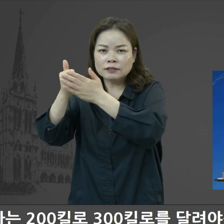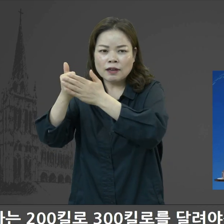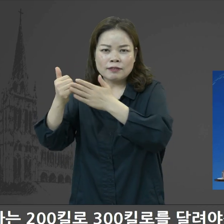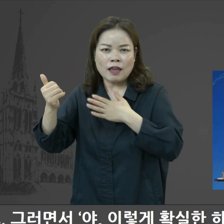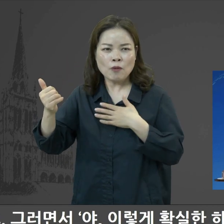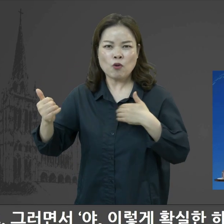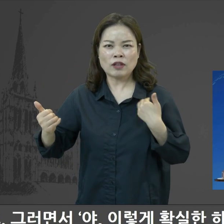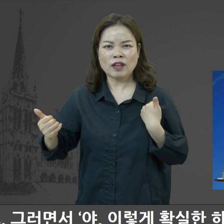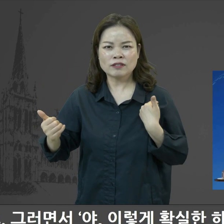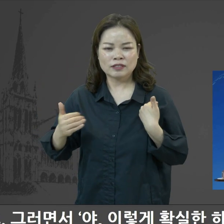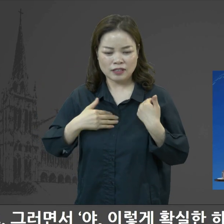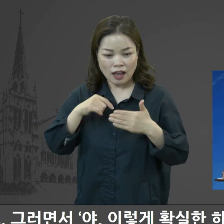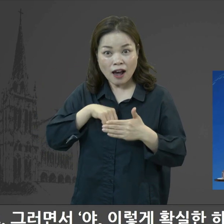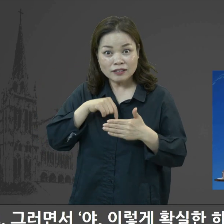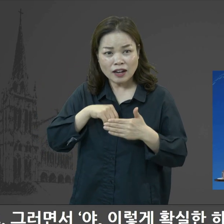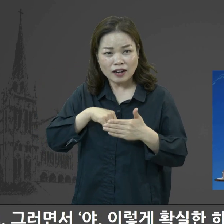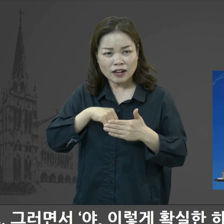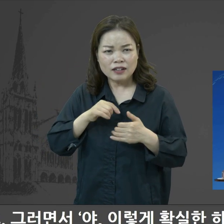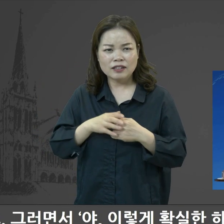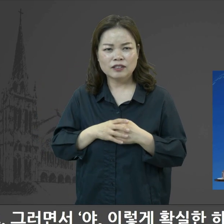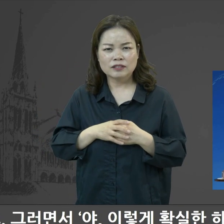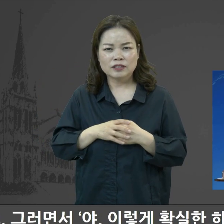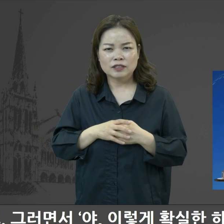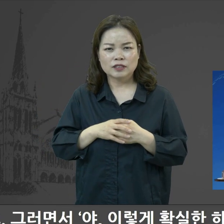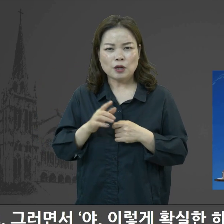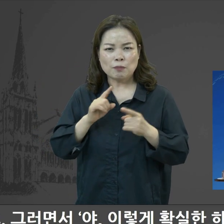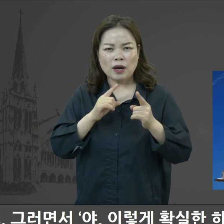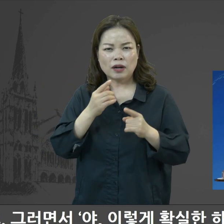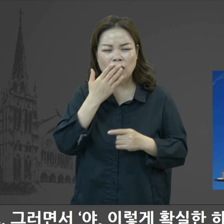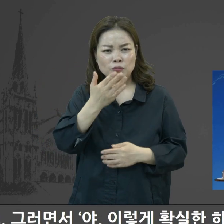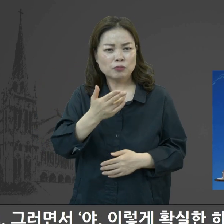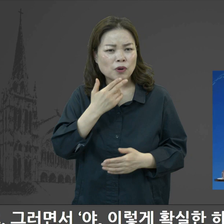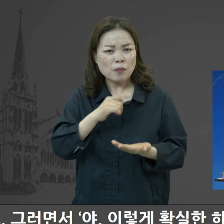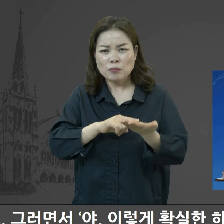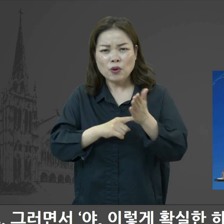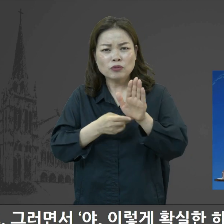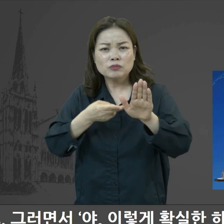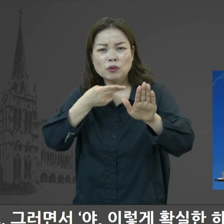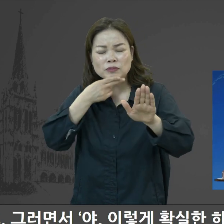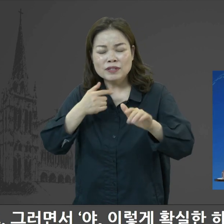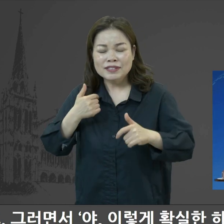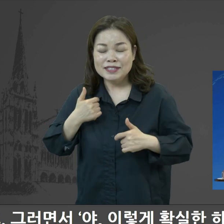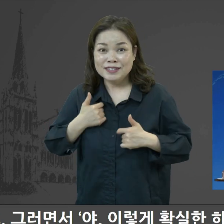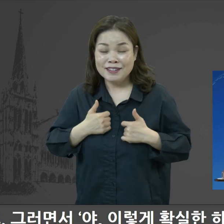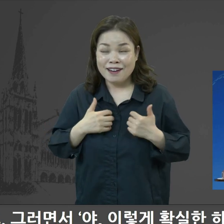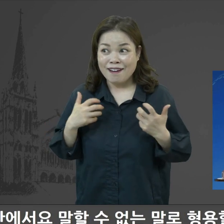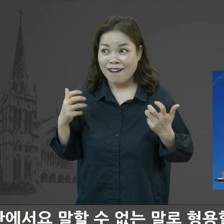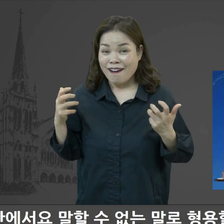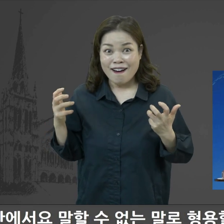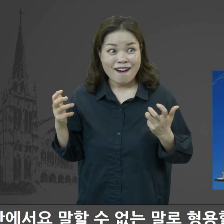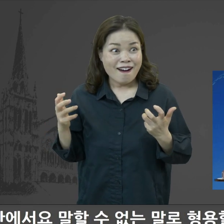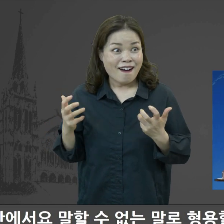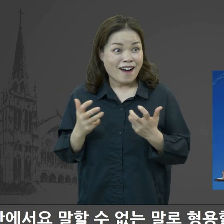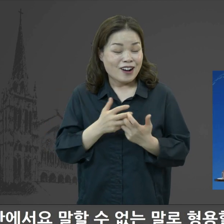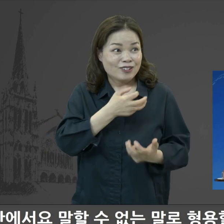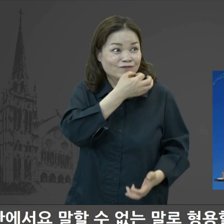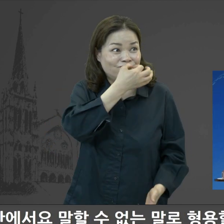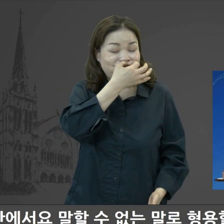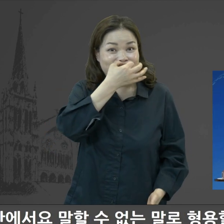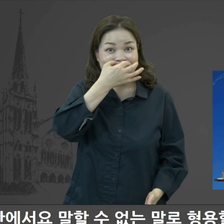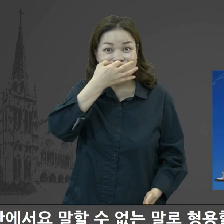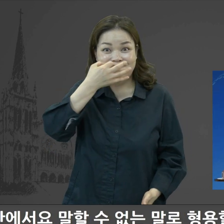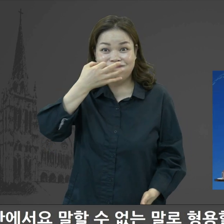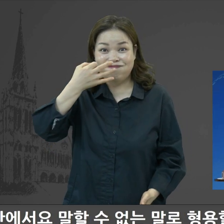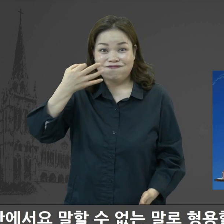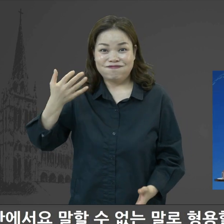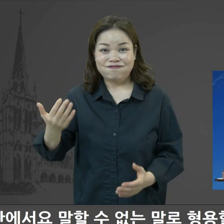모르다니. 근데 내 안에서요, 말할 수 없는, 말로 형용할 수 없는 기쁨이요, 이 속 안에서 막